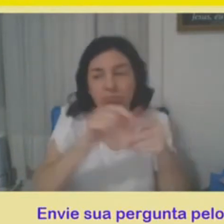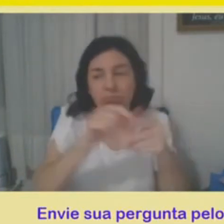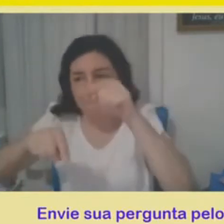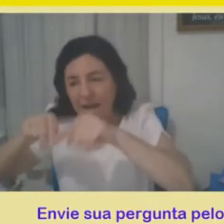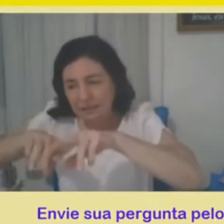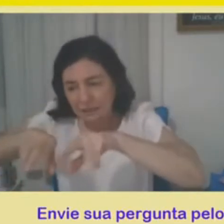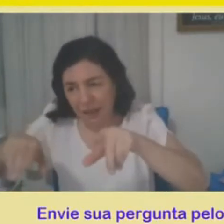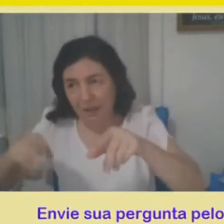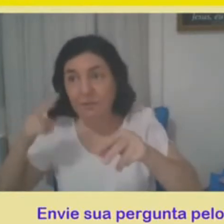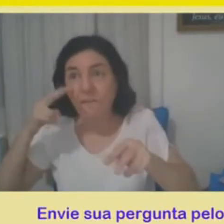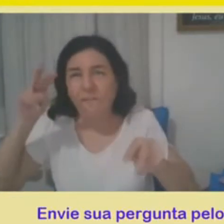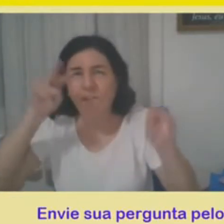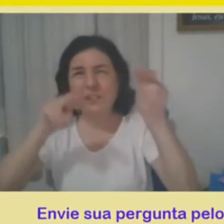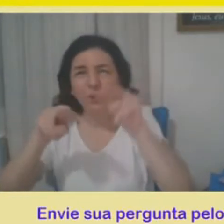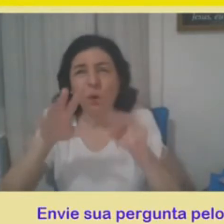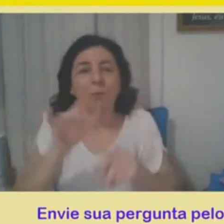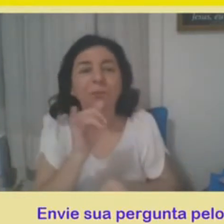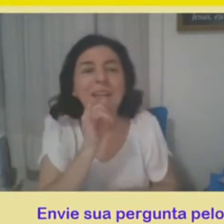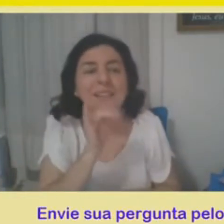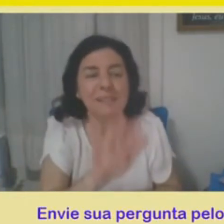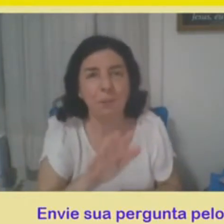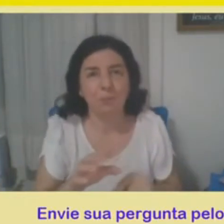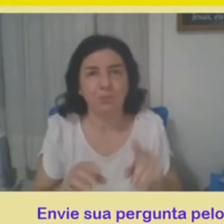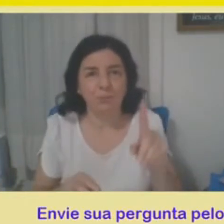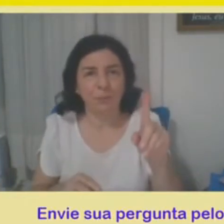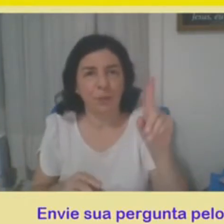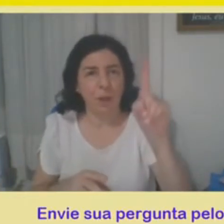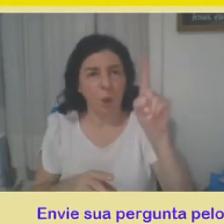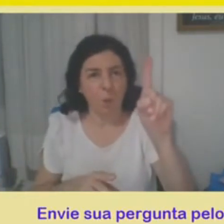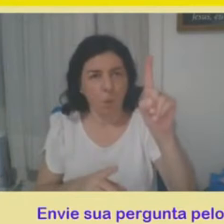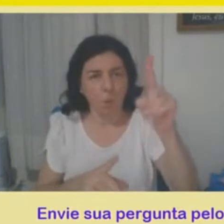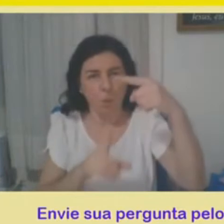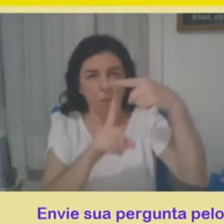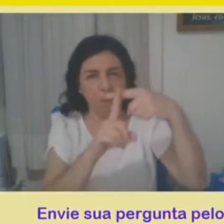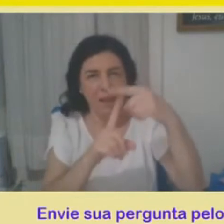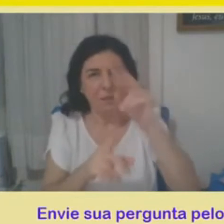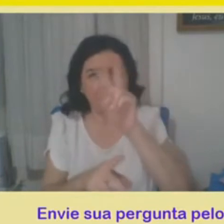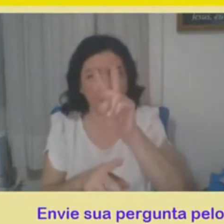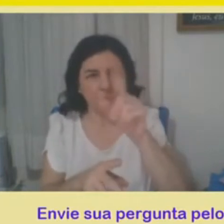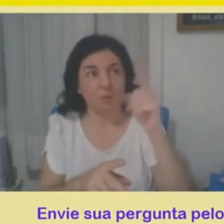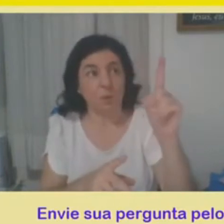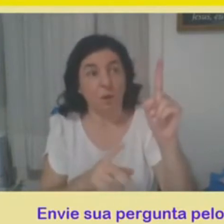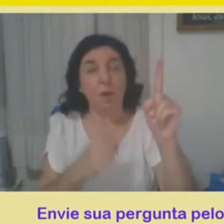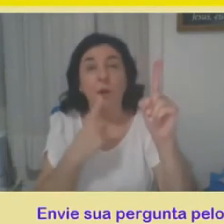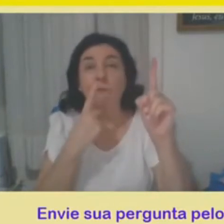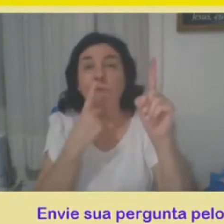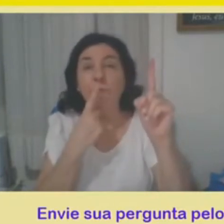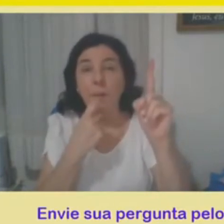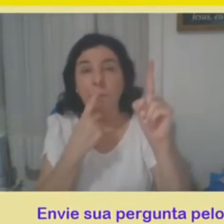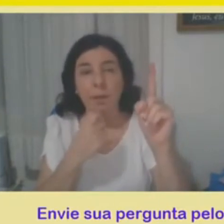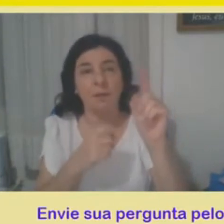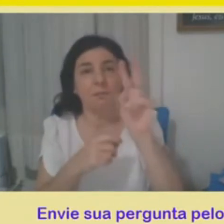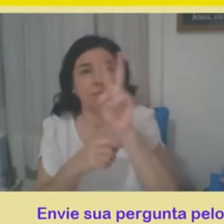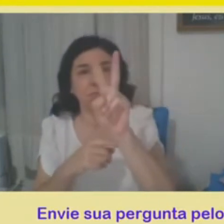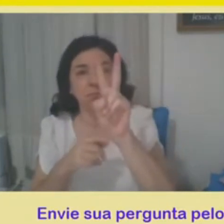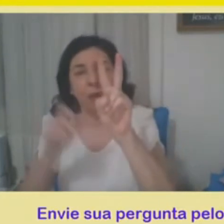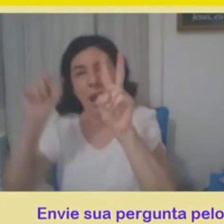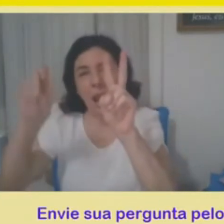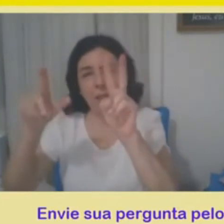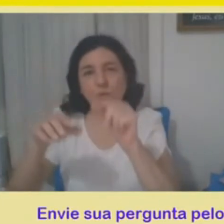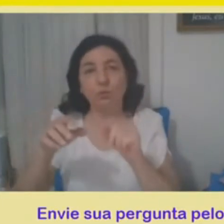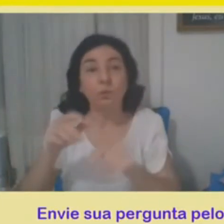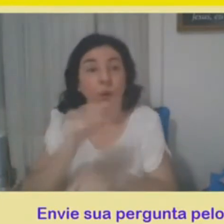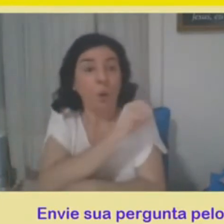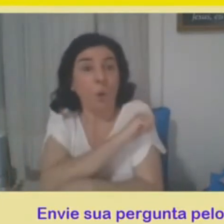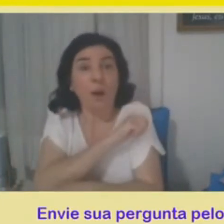utilizar diferentes materiais. Utilizar o quadro e materiais diversificados. Por exemplo, para fazer uma conta